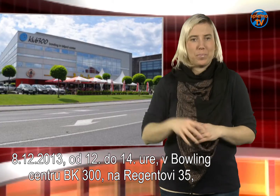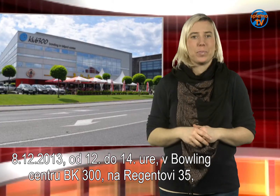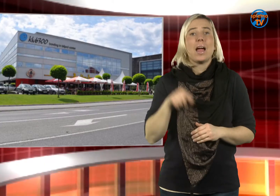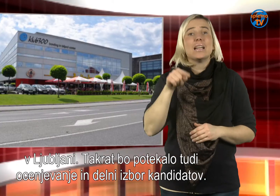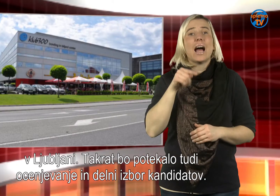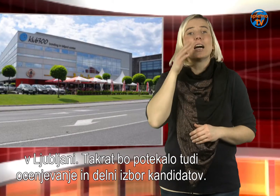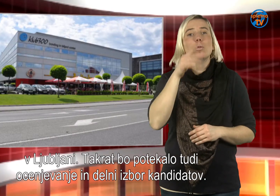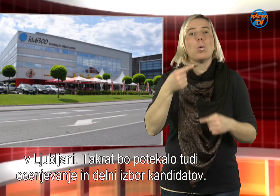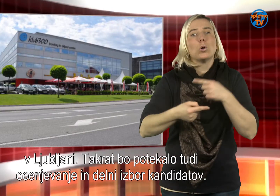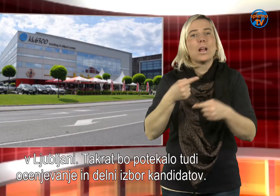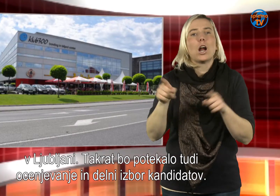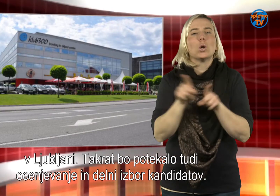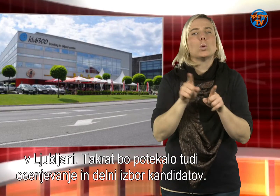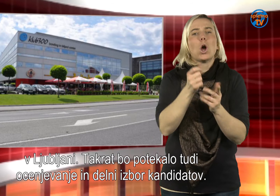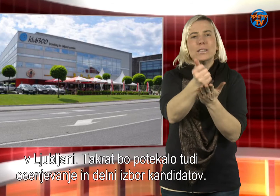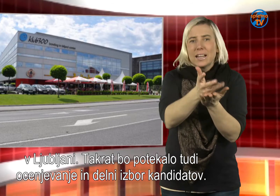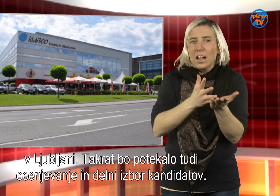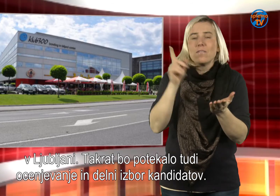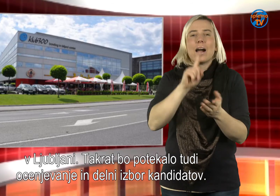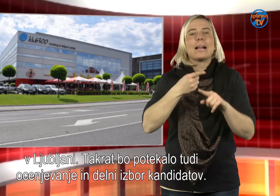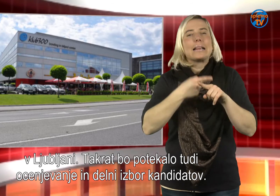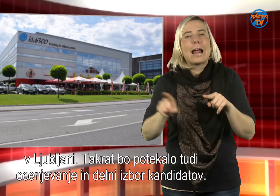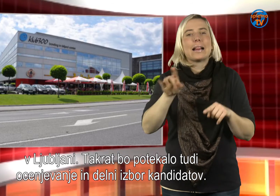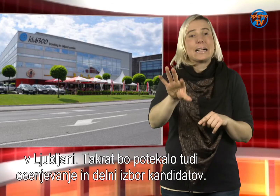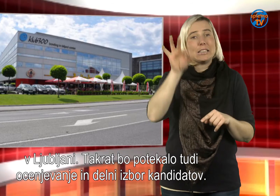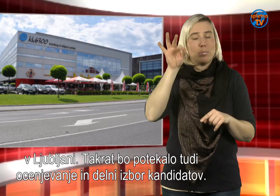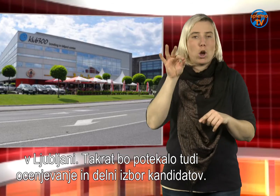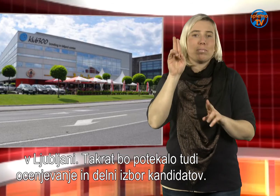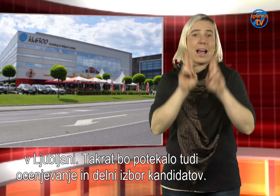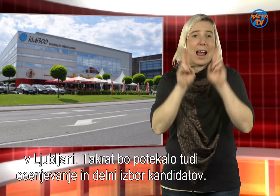Ljubljani. Tokrat bo potekalo tudi ocenjevanje in delni izbor kandidatov.